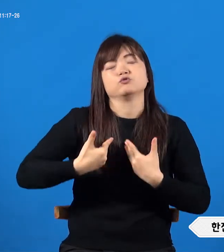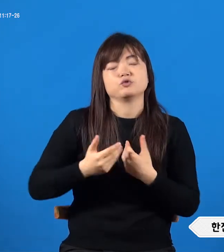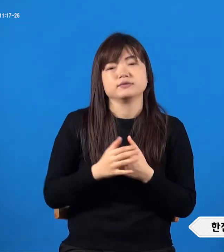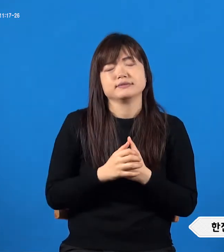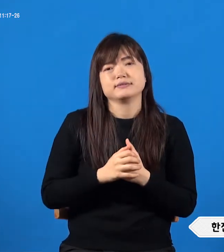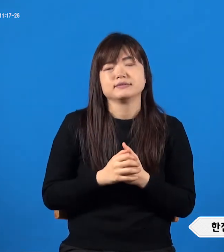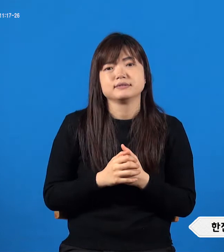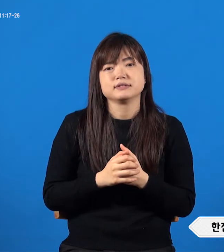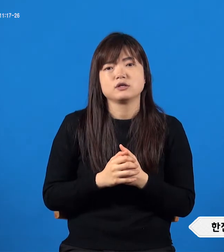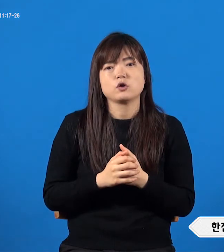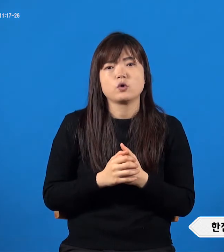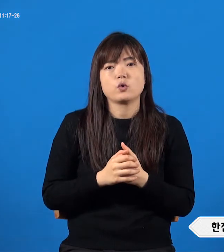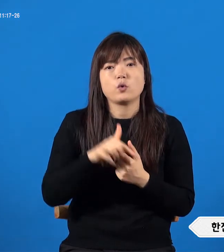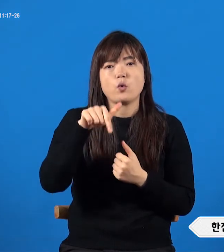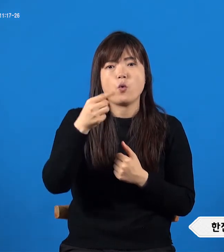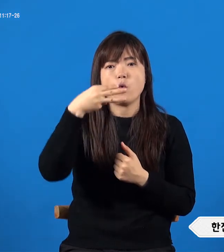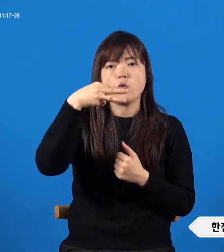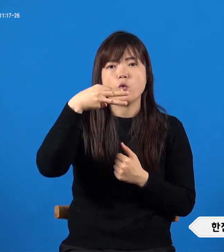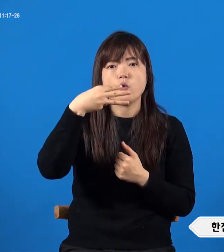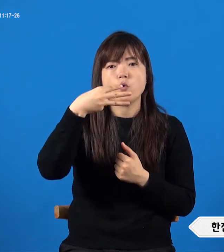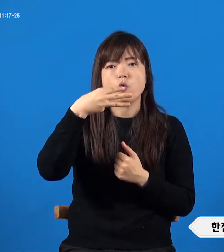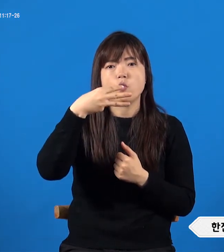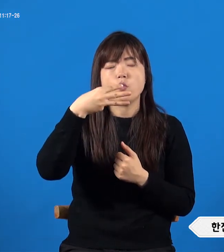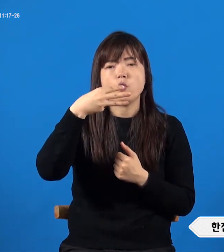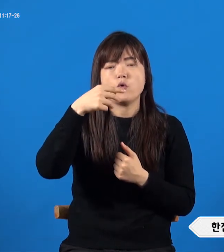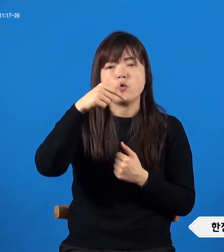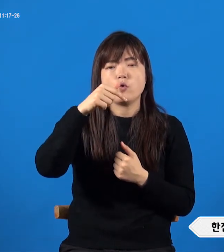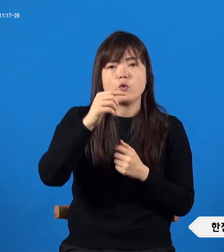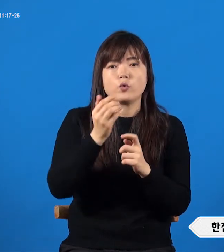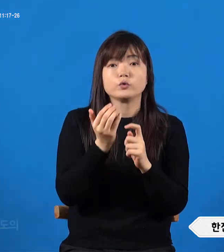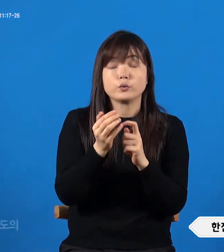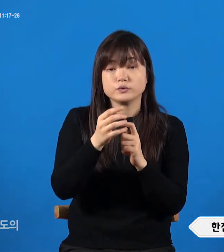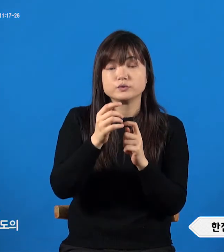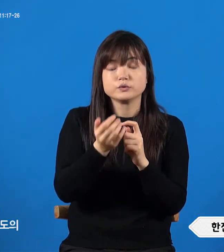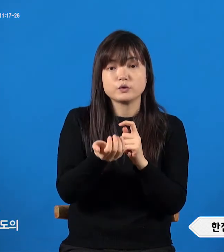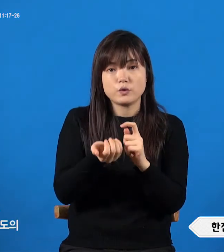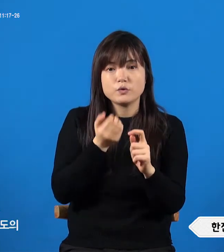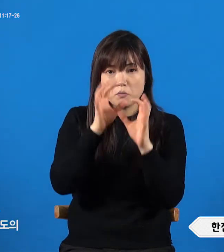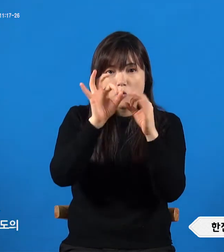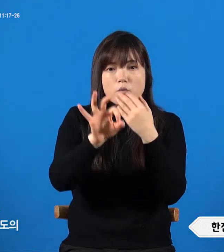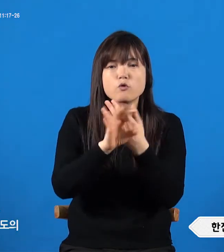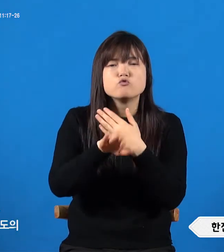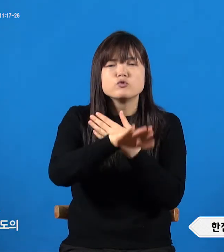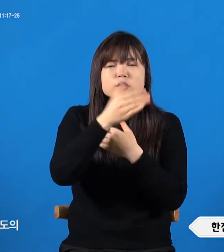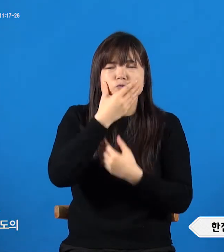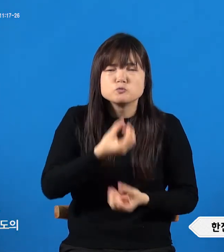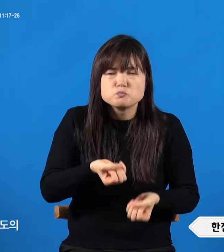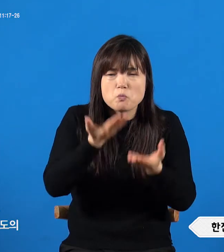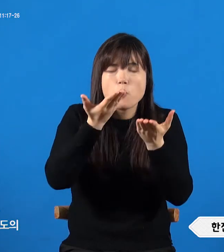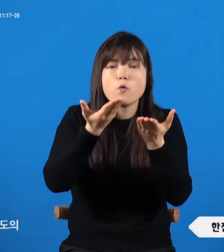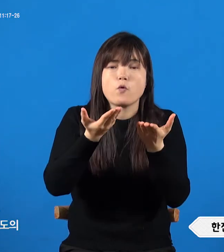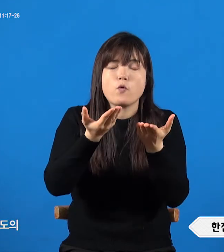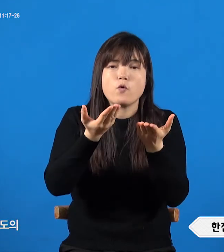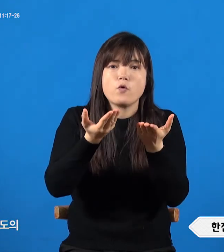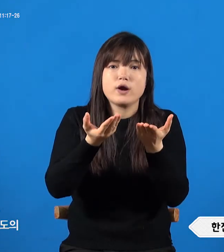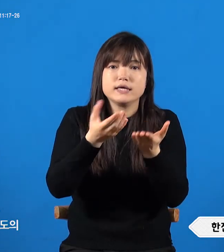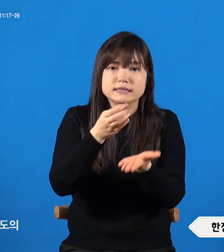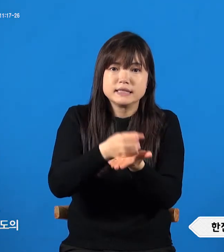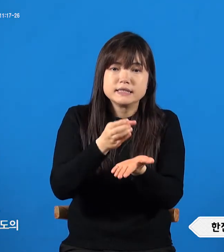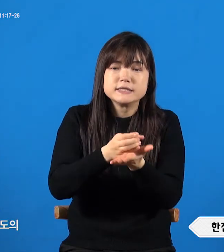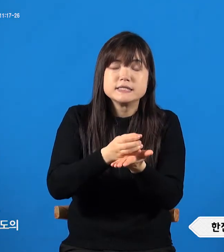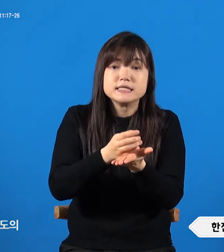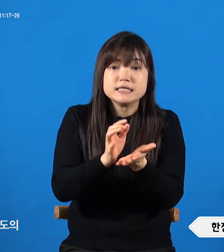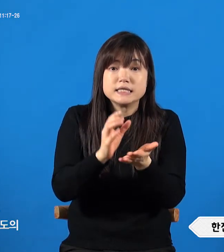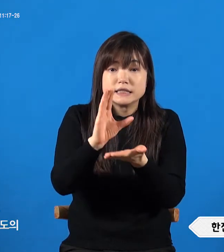해줍니다. 고린도전서 10장 16절 보면, 우리가 축복하는 바 축복의 잔은